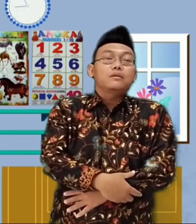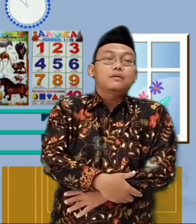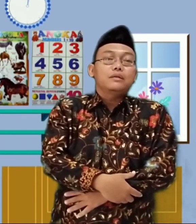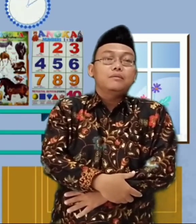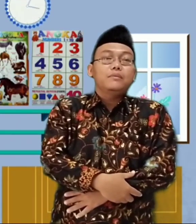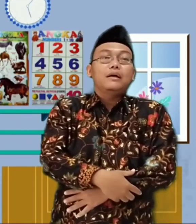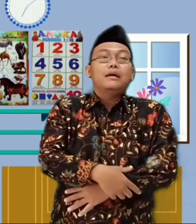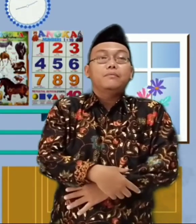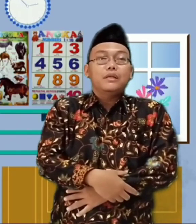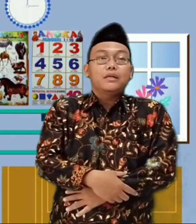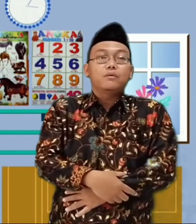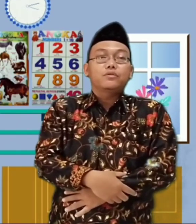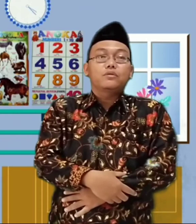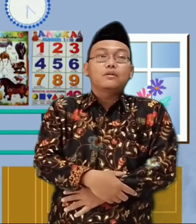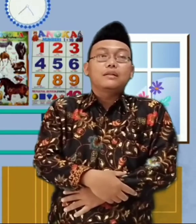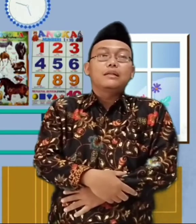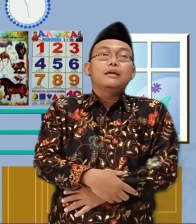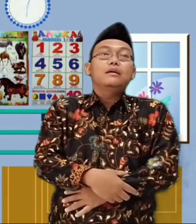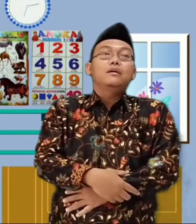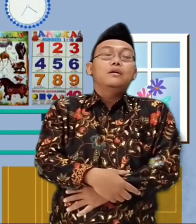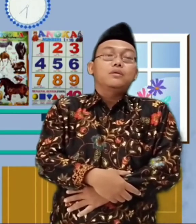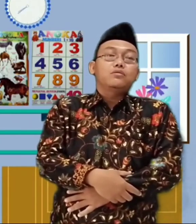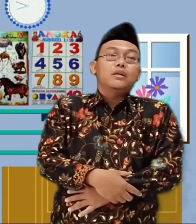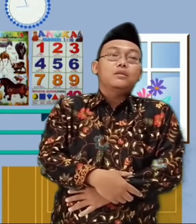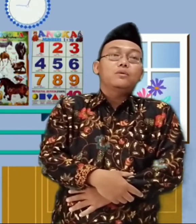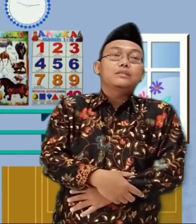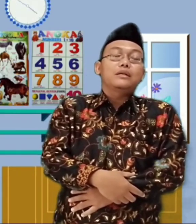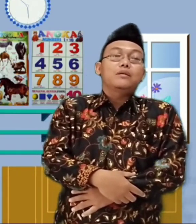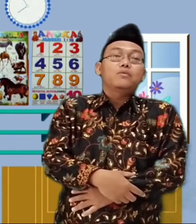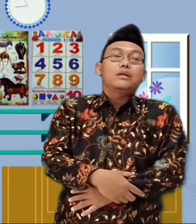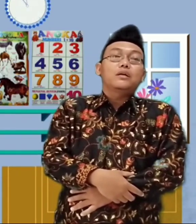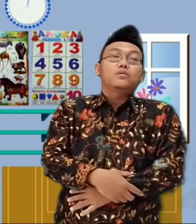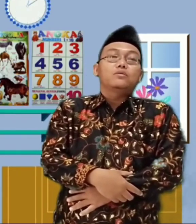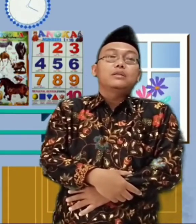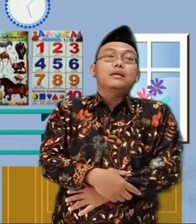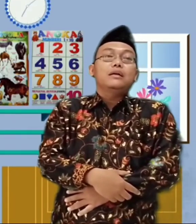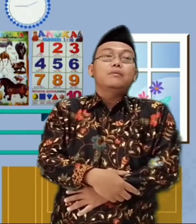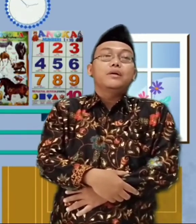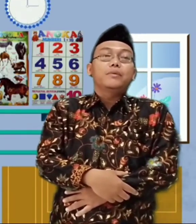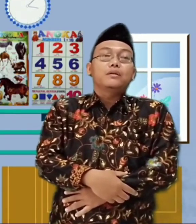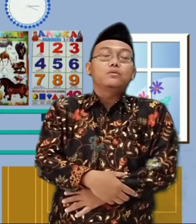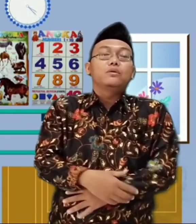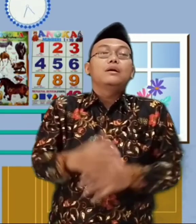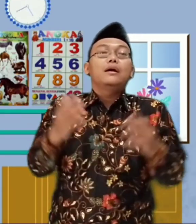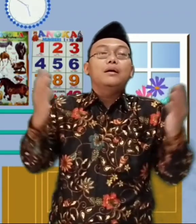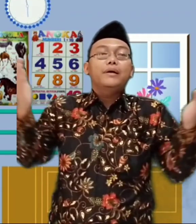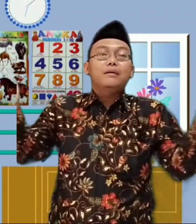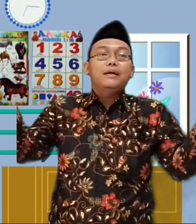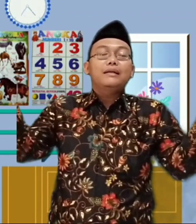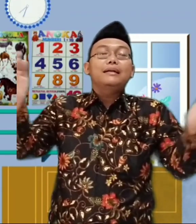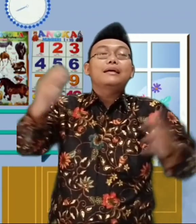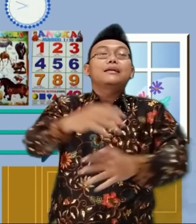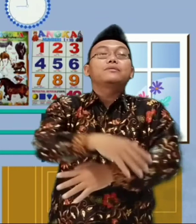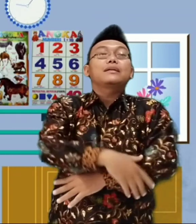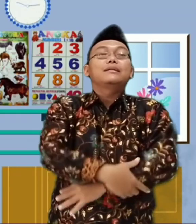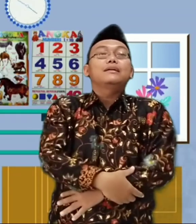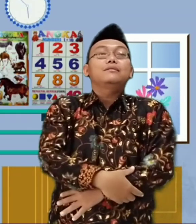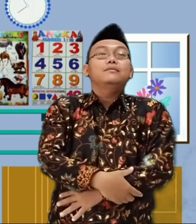Bismillahirrahmanirrahim. Hamdan wa syukran lillah. Wassalatu wassalamu ala rasulillah amma ba'du. Apa kabar anak-anakku sekalian?